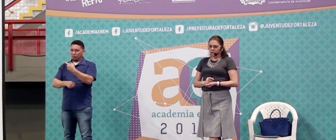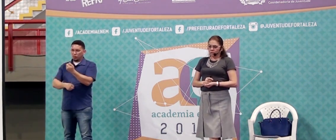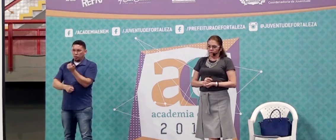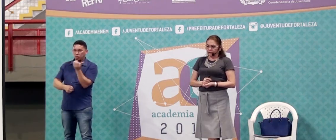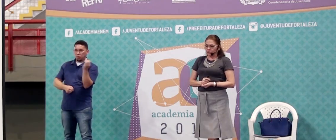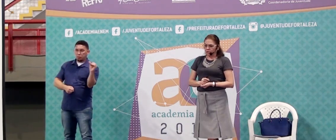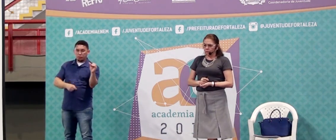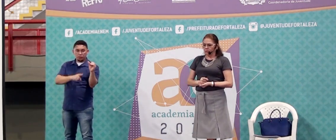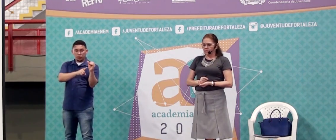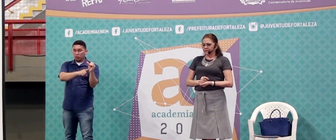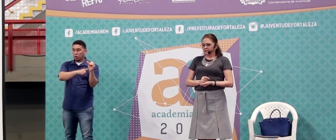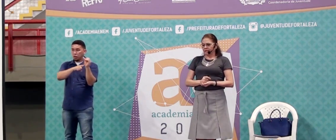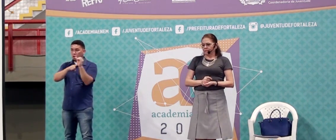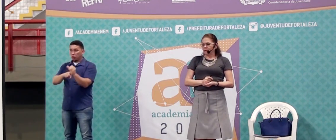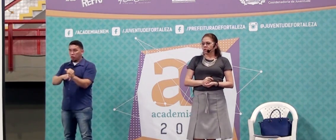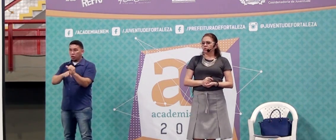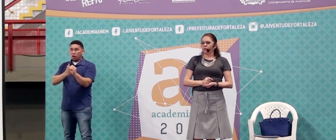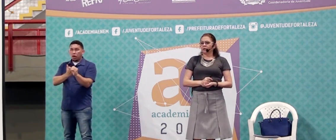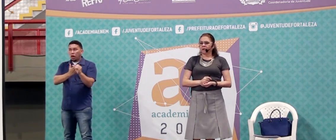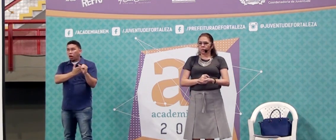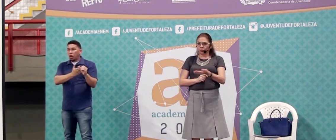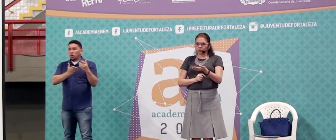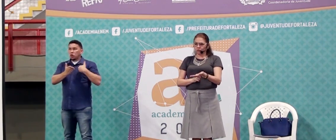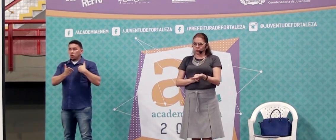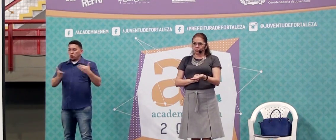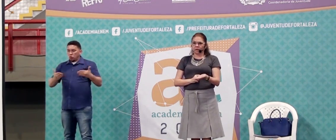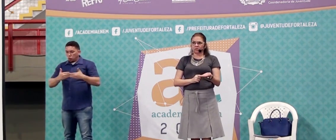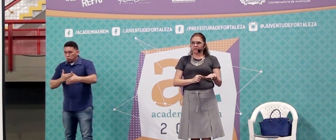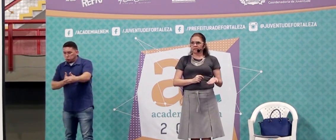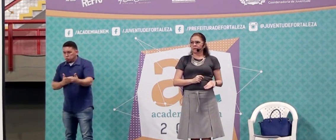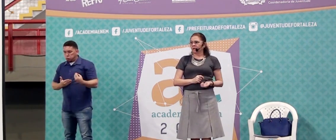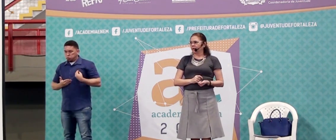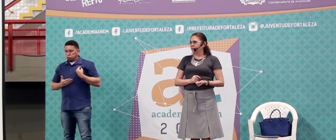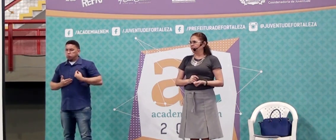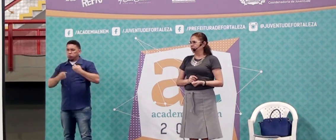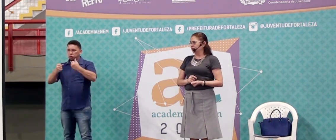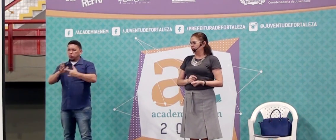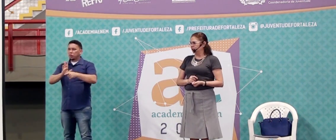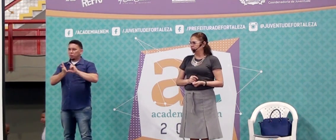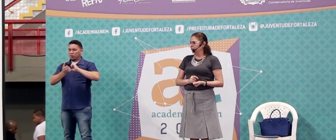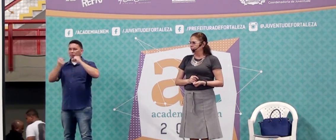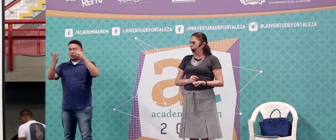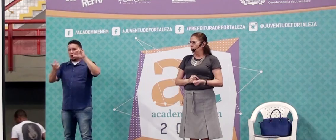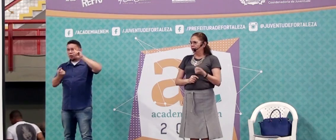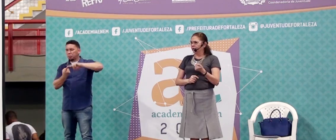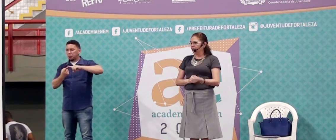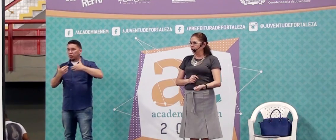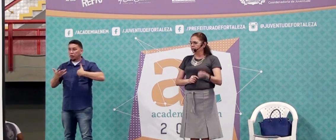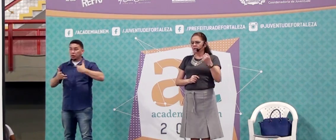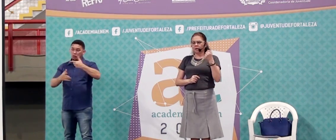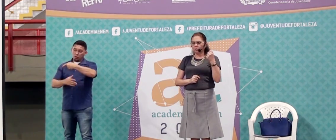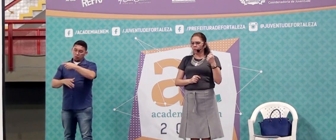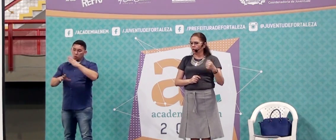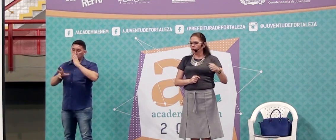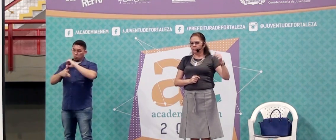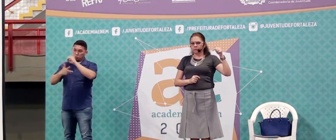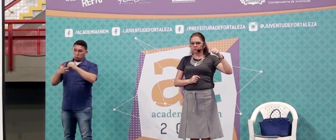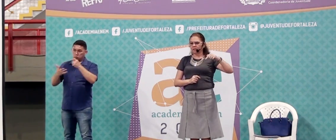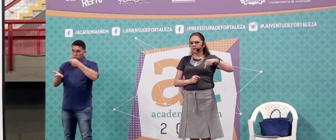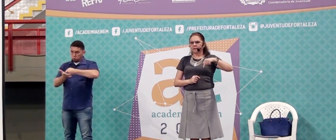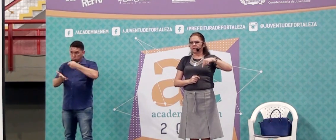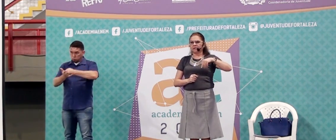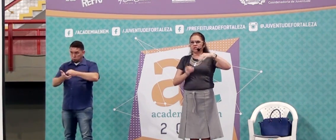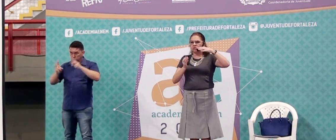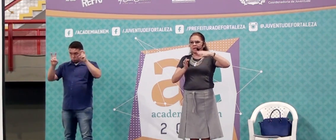quando eu digo questão, não é exatamente do ano em curso, eu já expliquei para vocês. O Enem não cobra